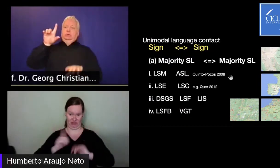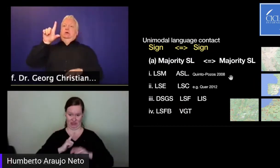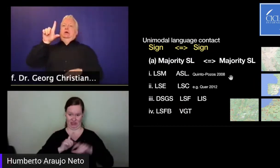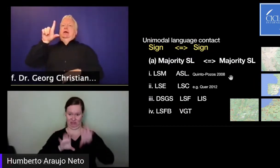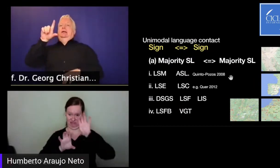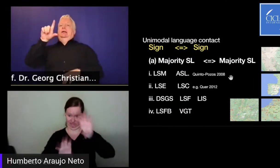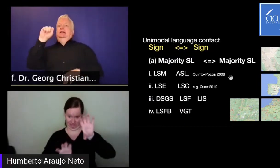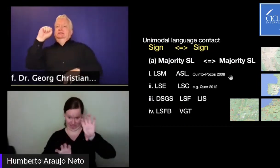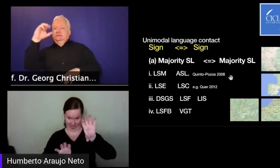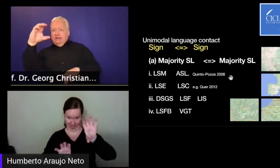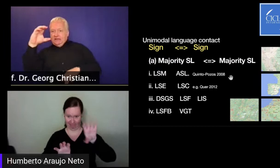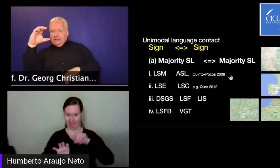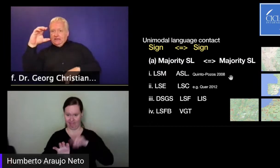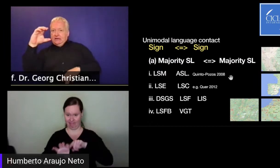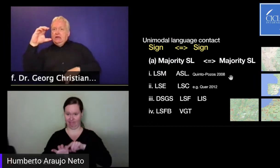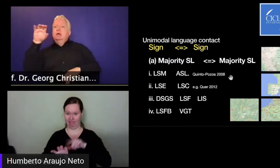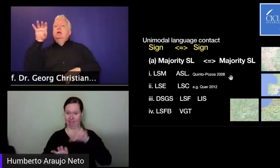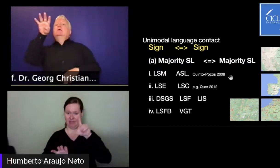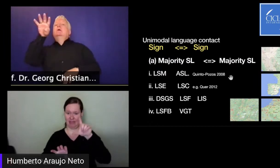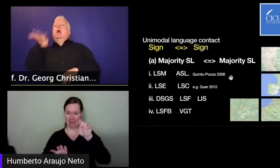delas canadense.